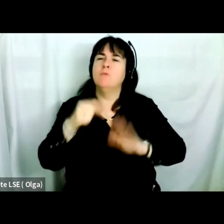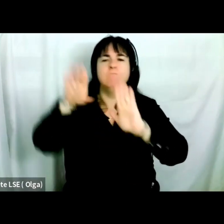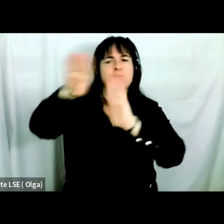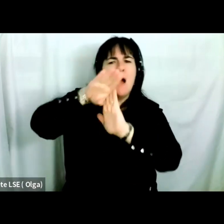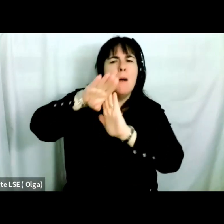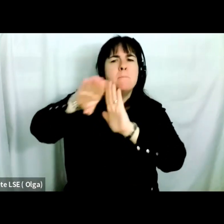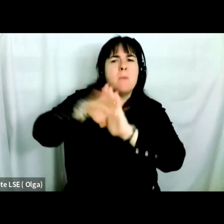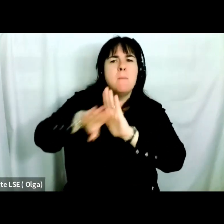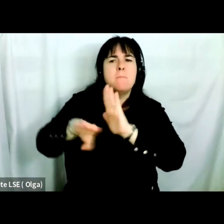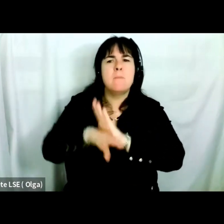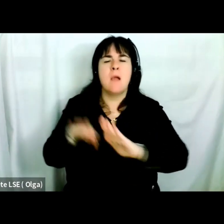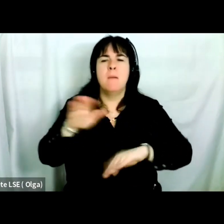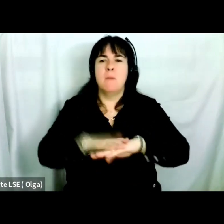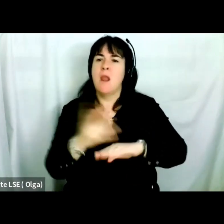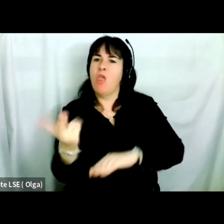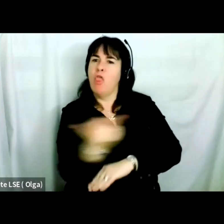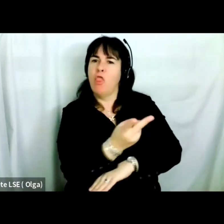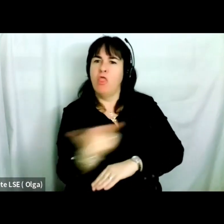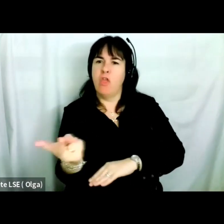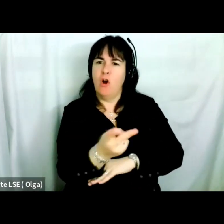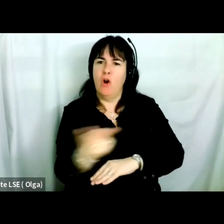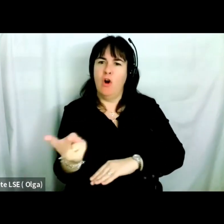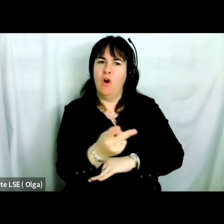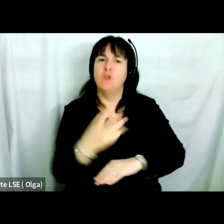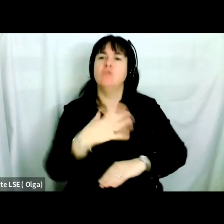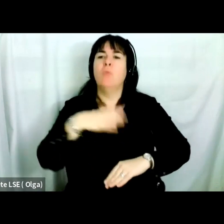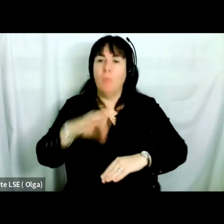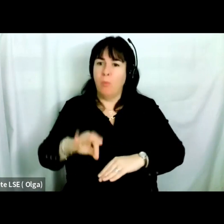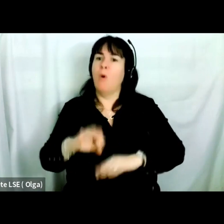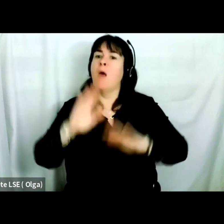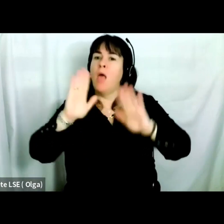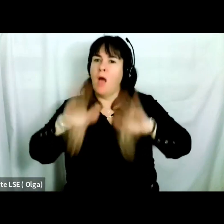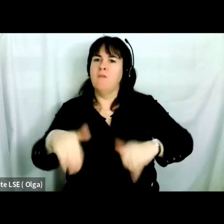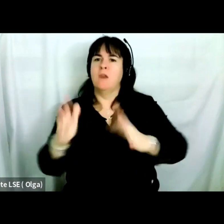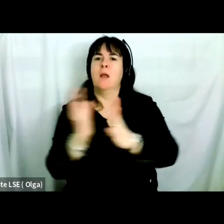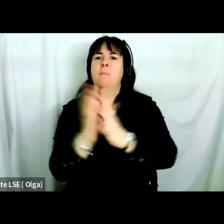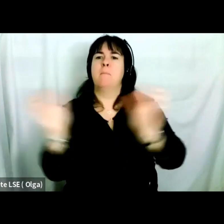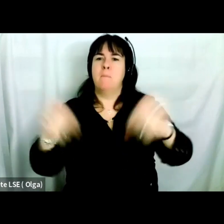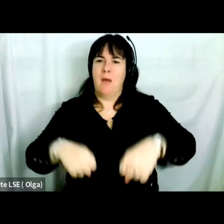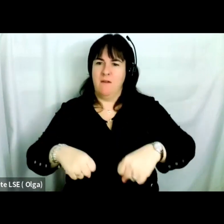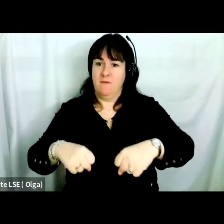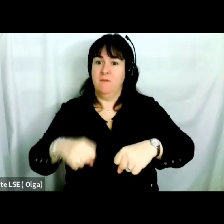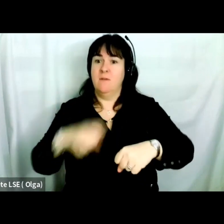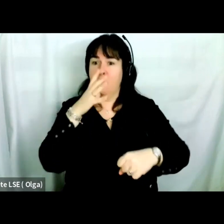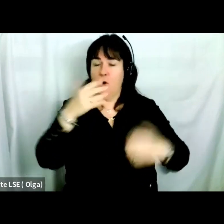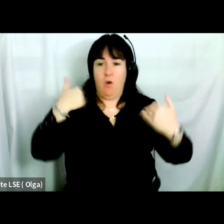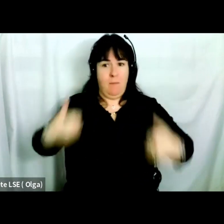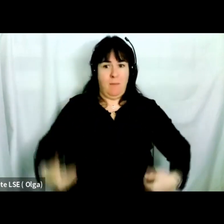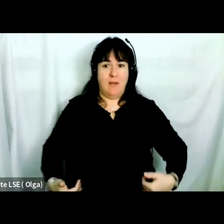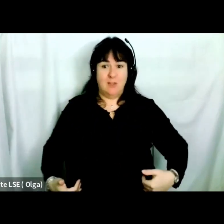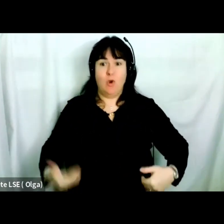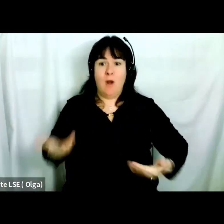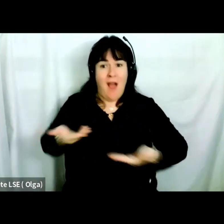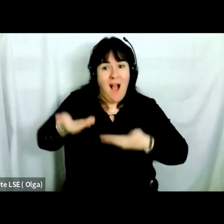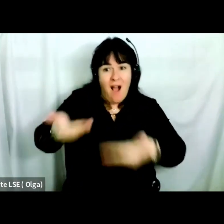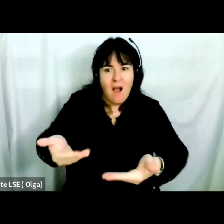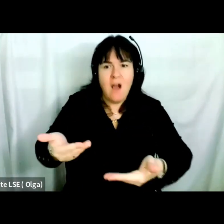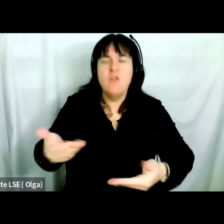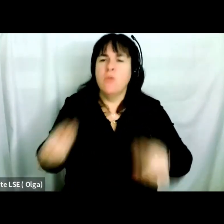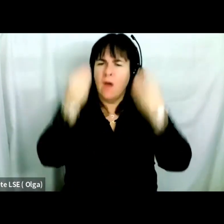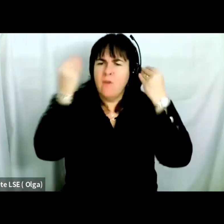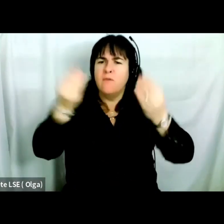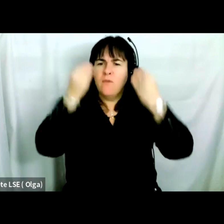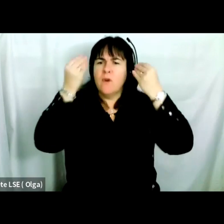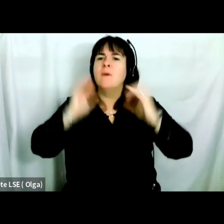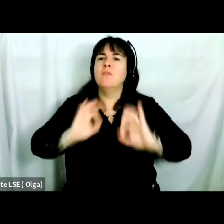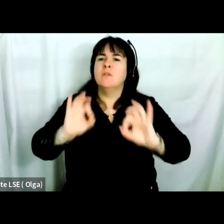etcétera, para que reciban esa ayuda de esa tercera persona que tiene formación específica y que actúa no